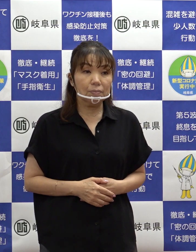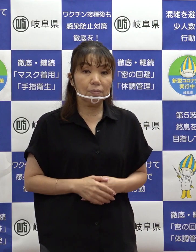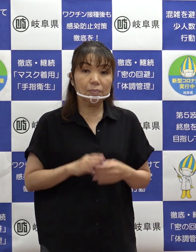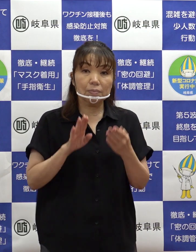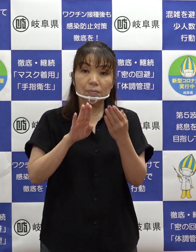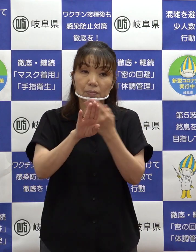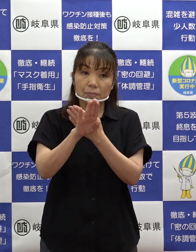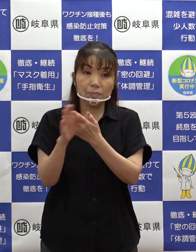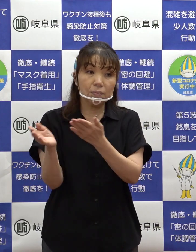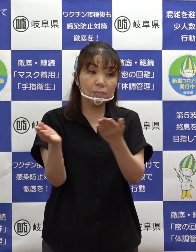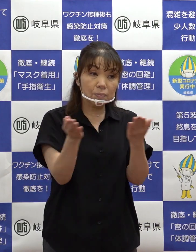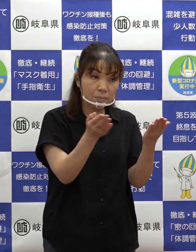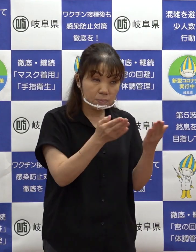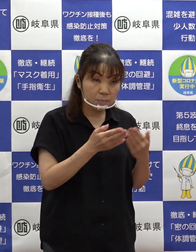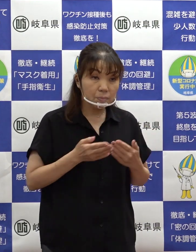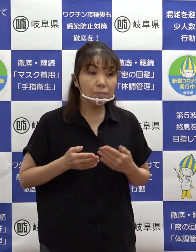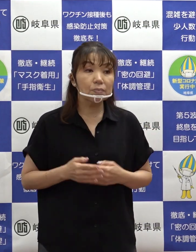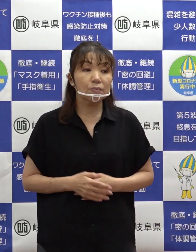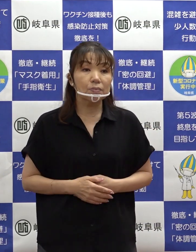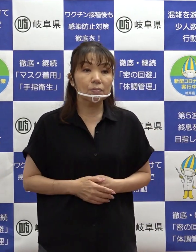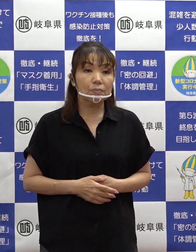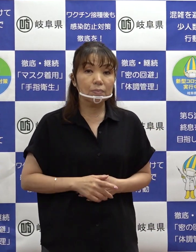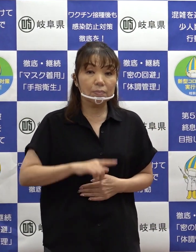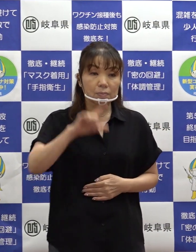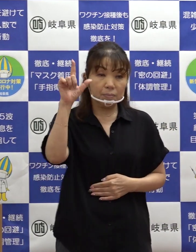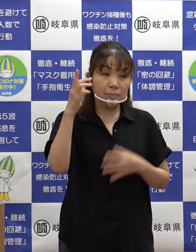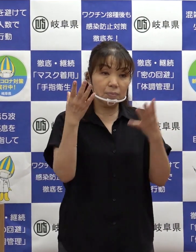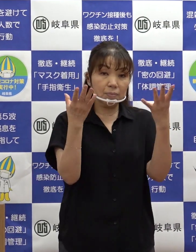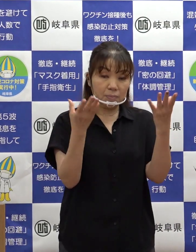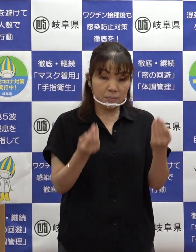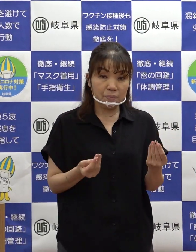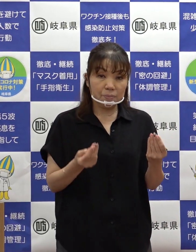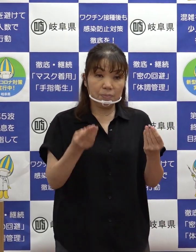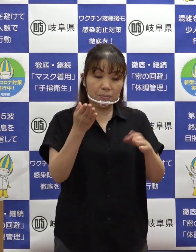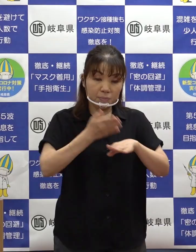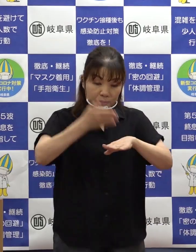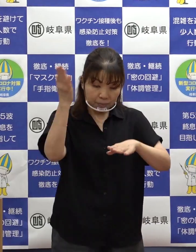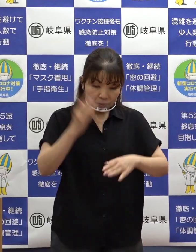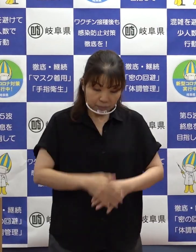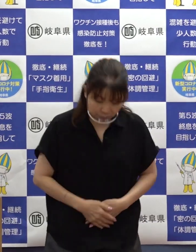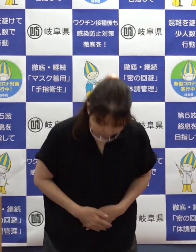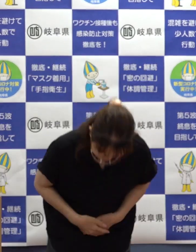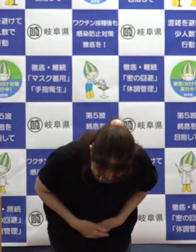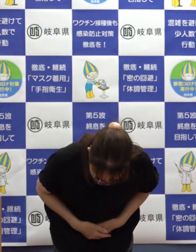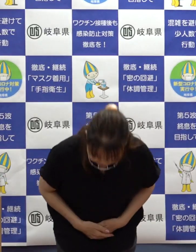よろしいですか。それでは以上で記者会見を終わらせていただきます。 はい、どうもありがとうございました。